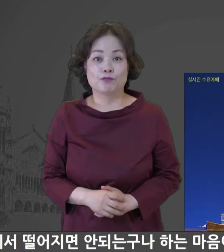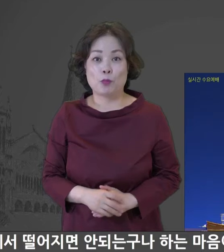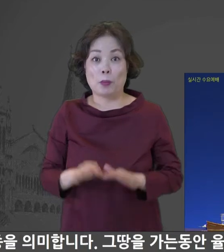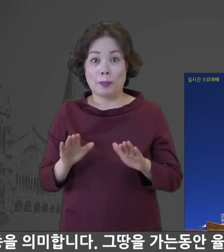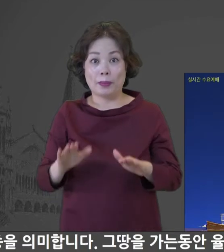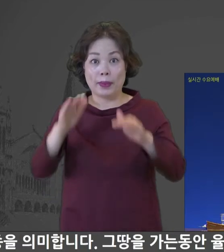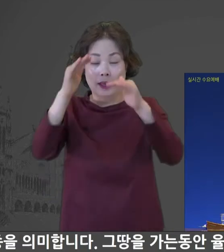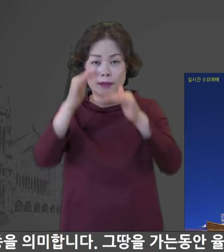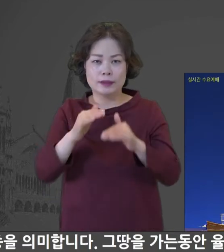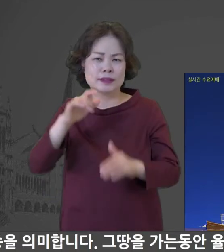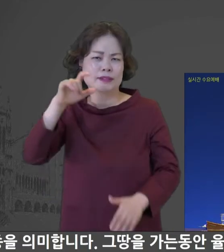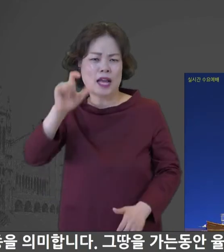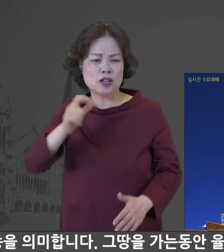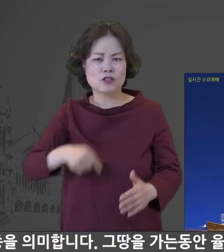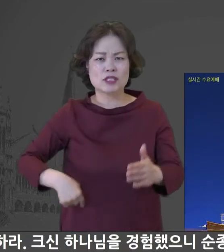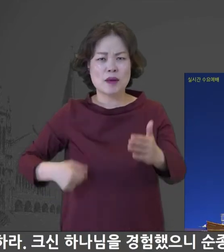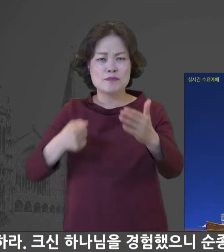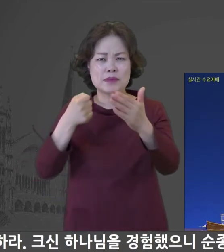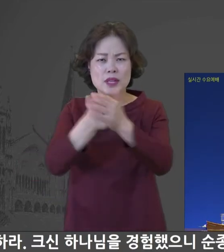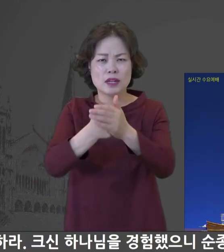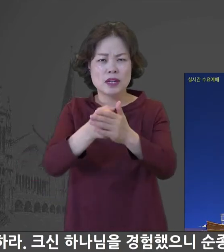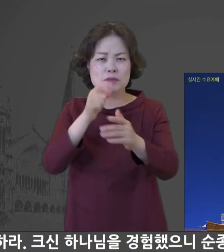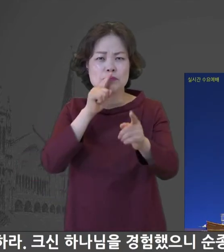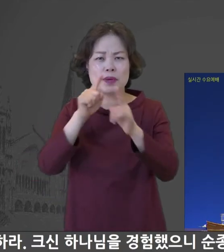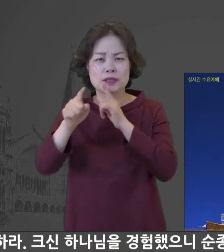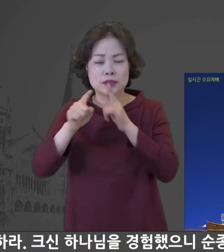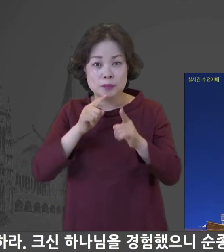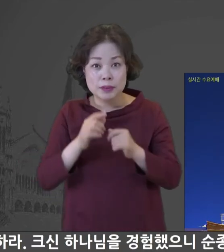오늘 본문에 강하고 담대하라는 이 말씀은